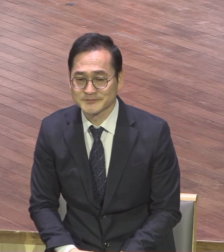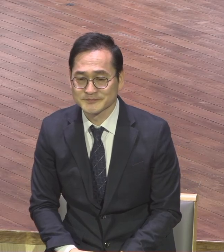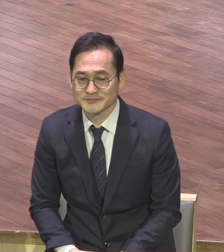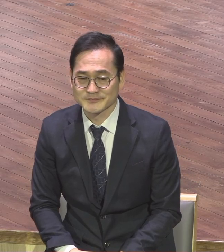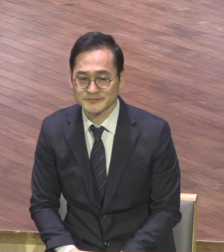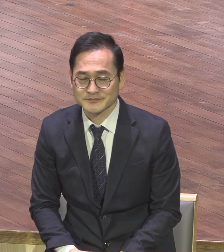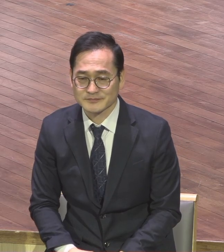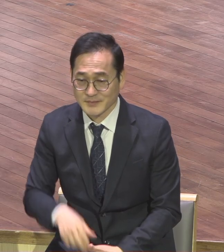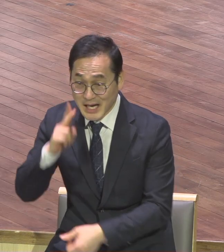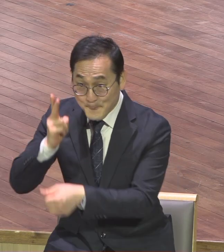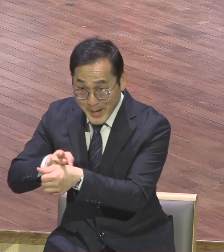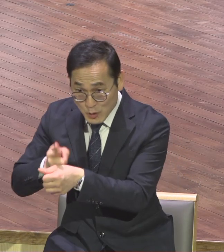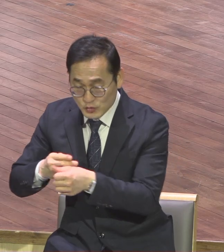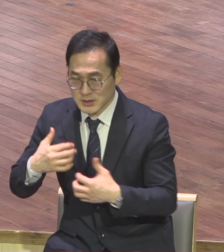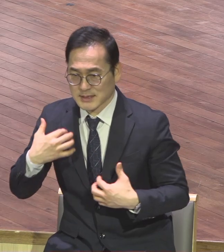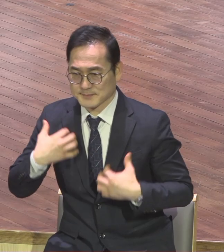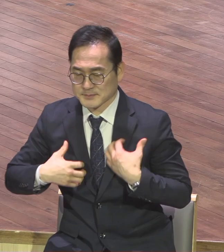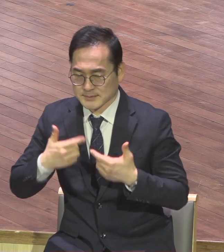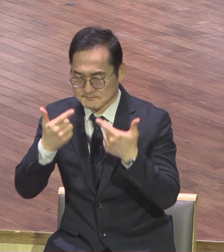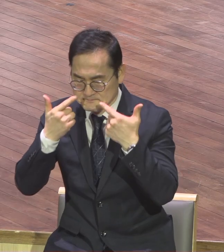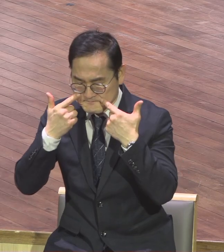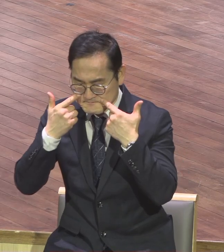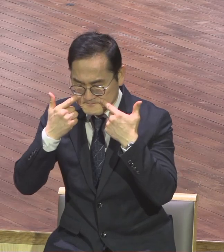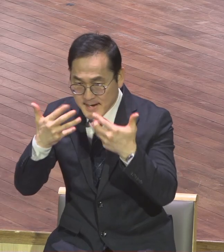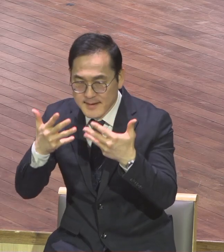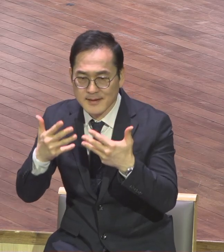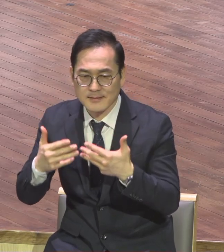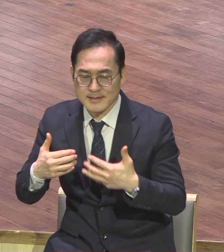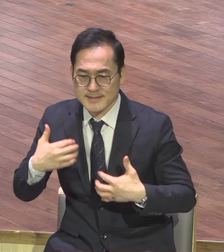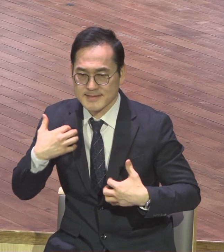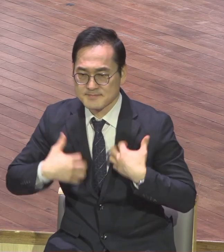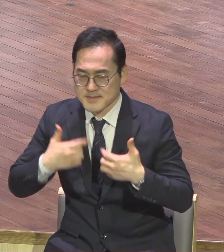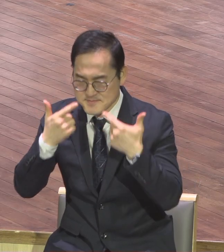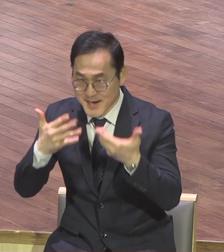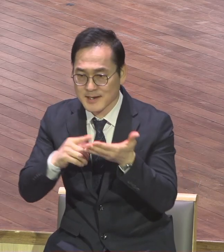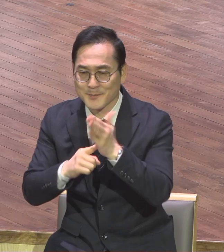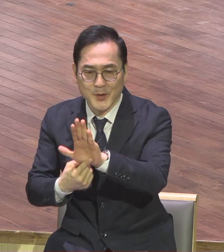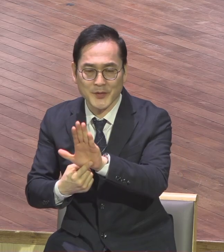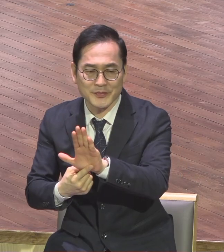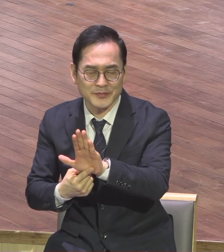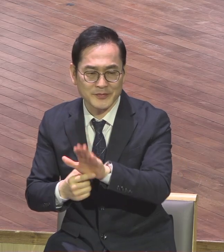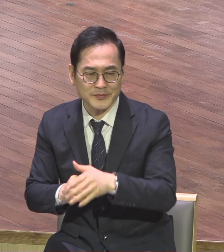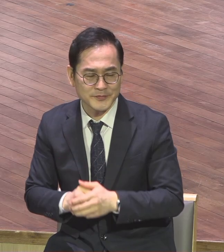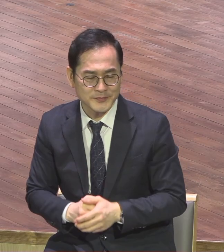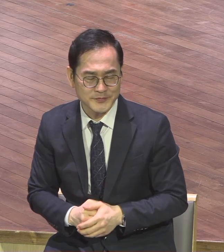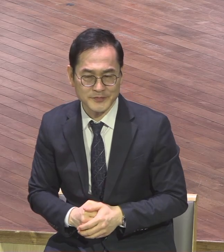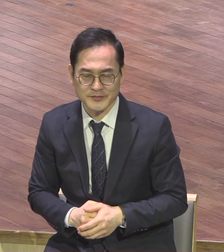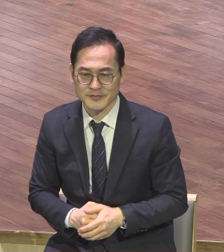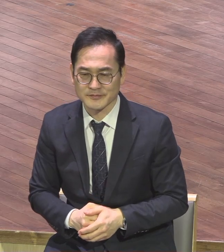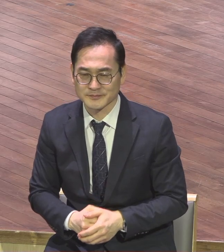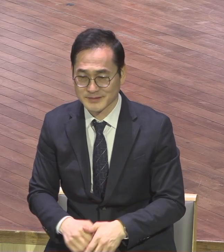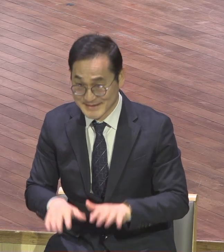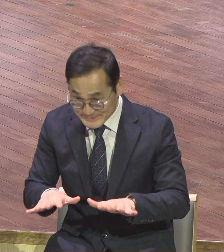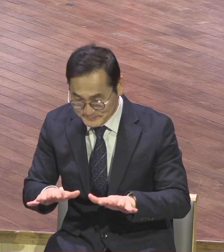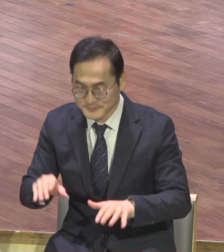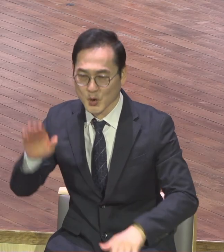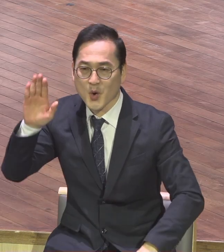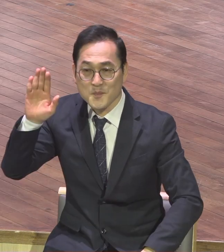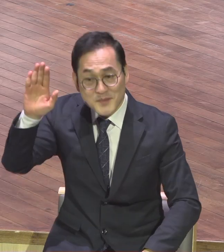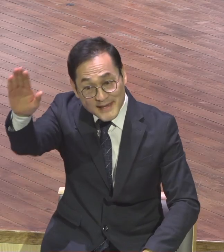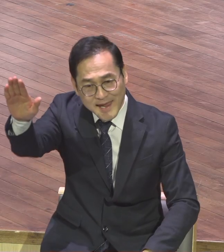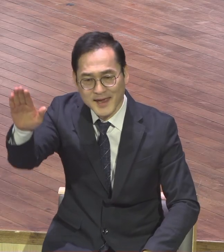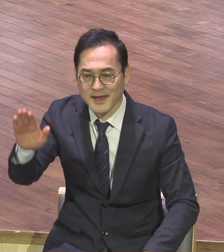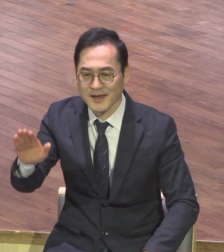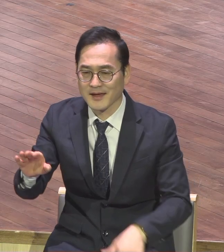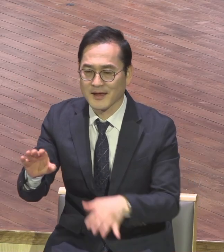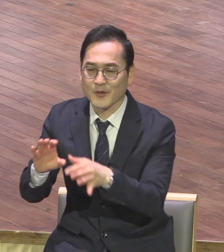바울의 기쁨이 얼마나 확고한지 우리는 알 수 있잖아요. 본문의 표현을 보면 현재형 표현과 미래형 표현이 같이